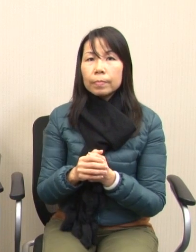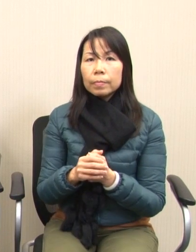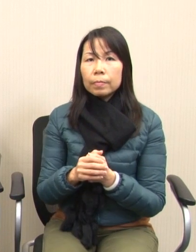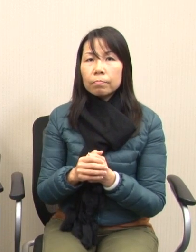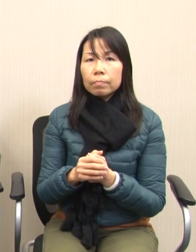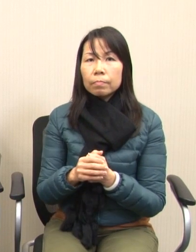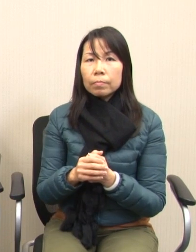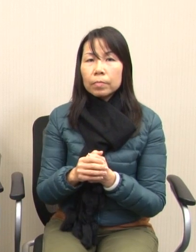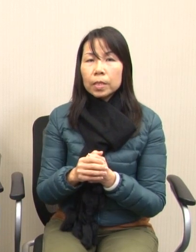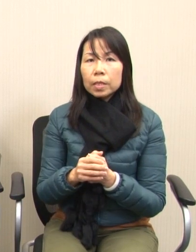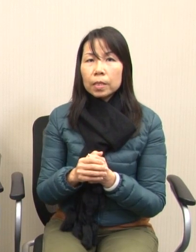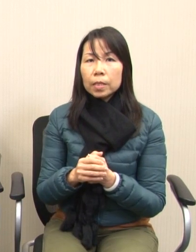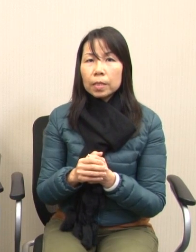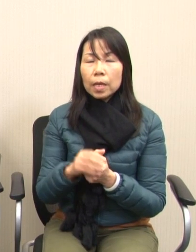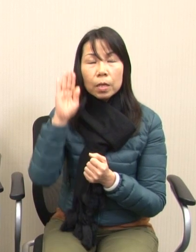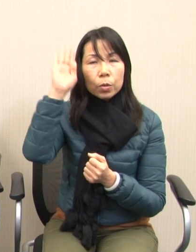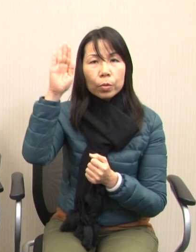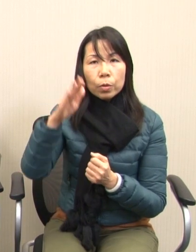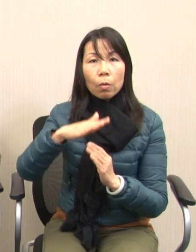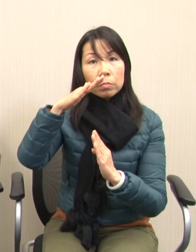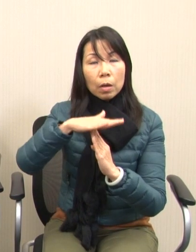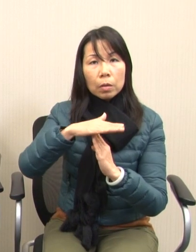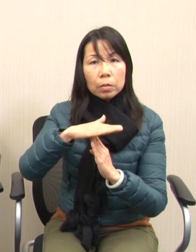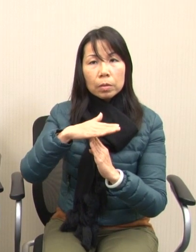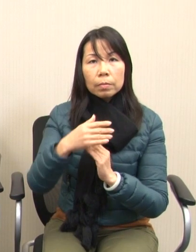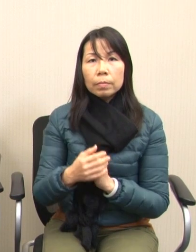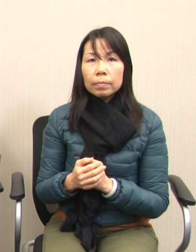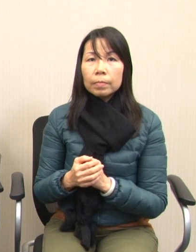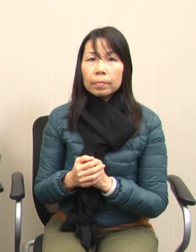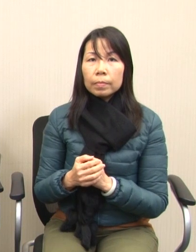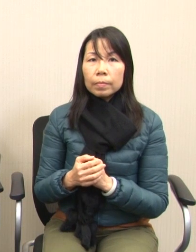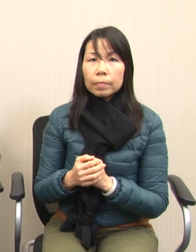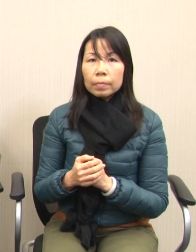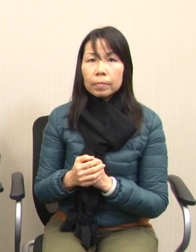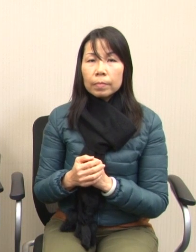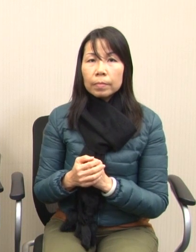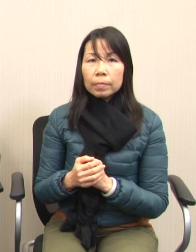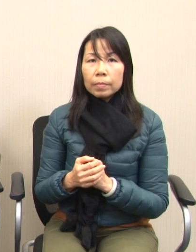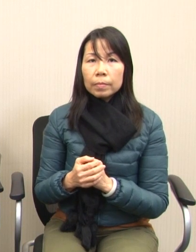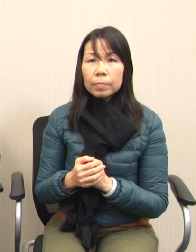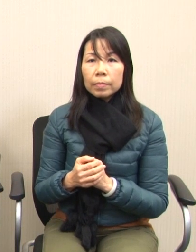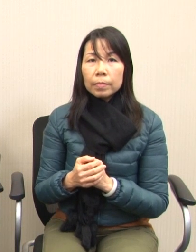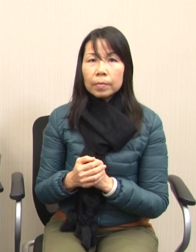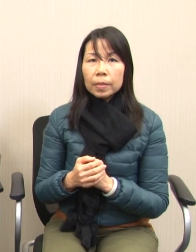只不過係停止大家喺度入，即係 I'm going to break your